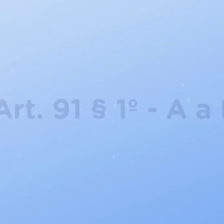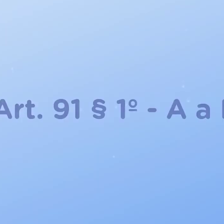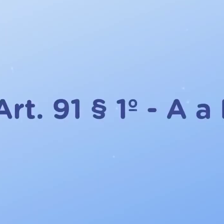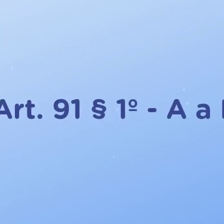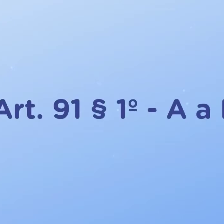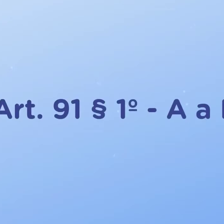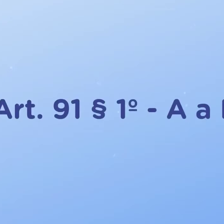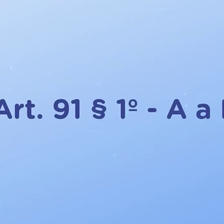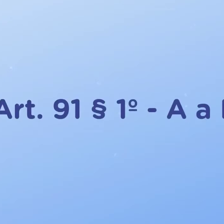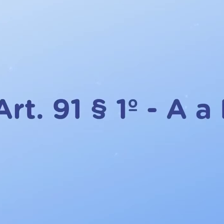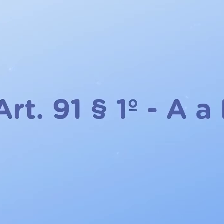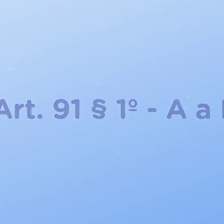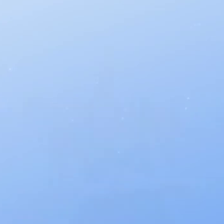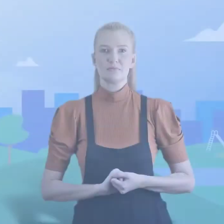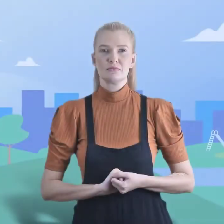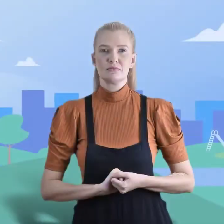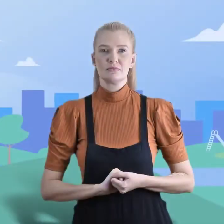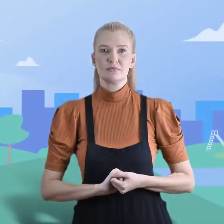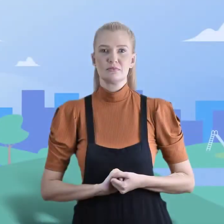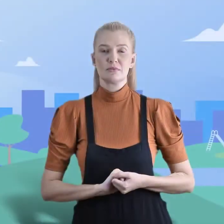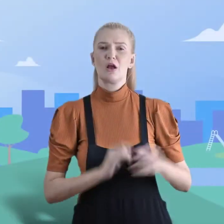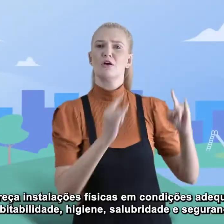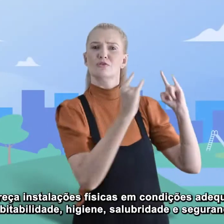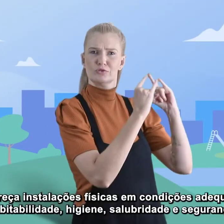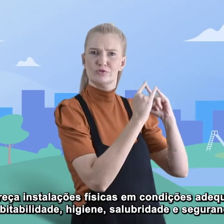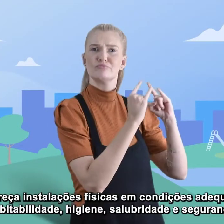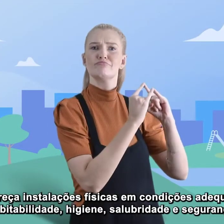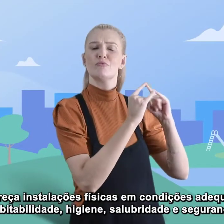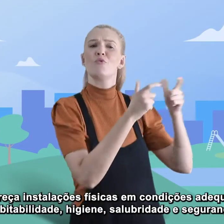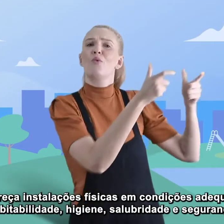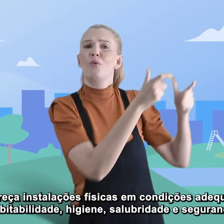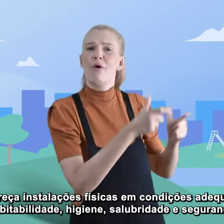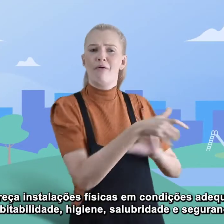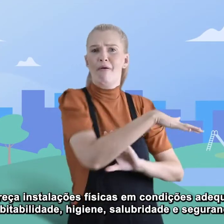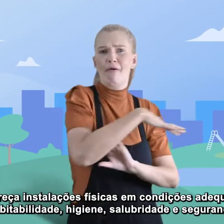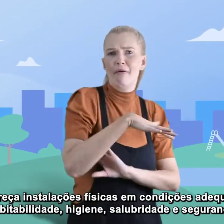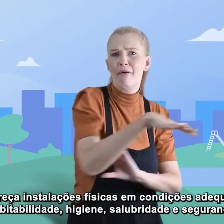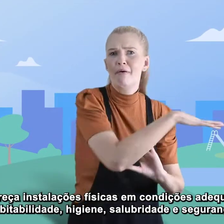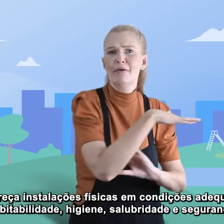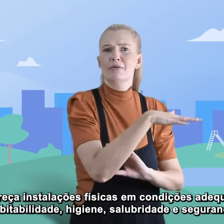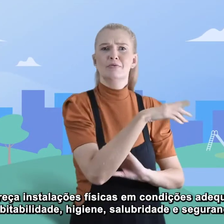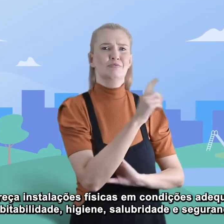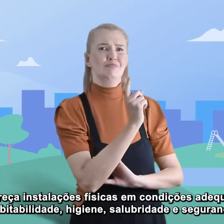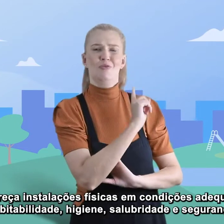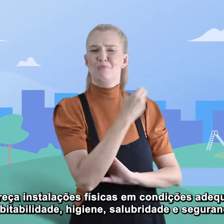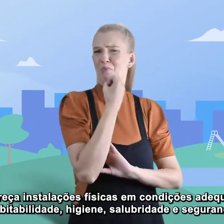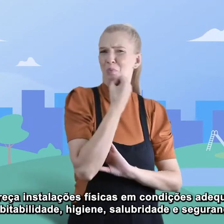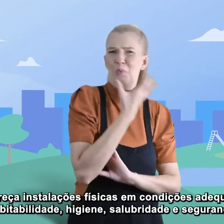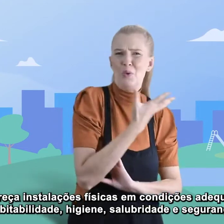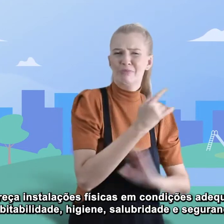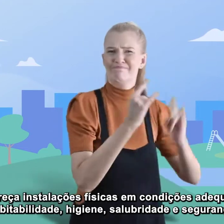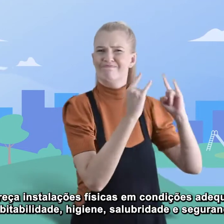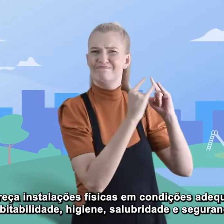Artigo 91, parágrafo 1º, inciso do A ao E. Não ofereça instalações físicas em condições adequadas